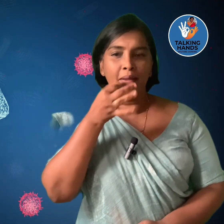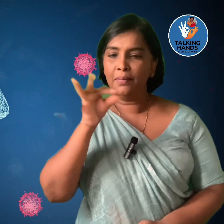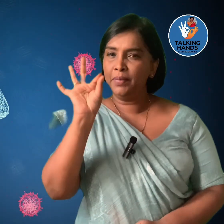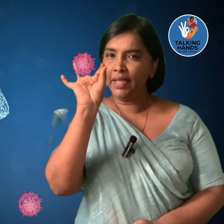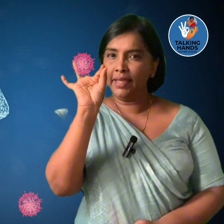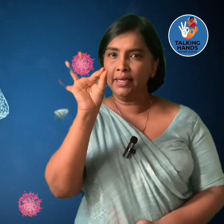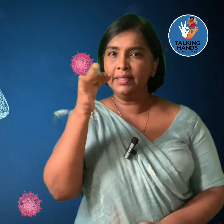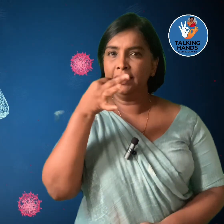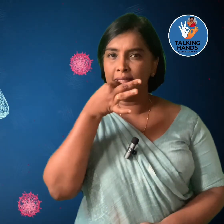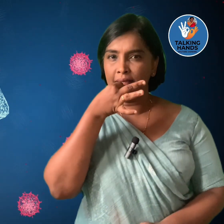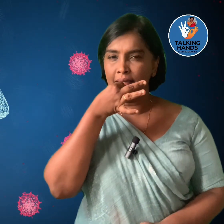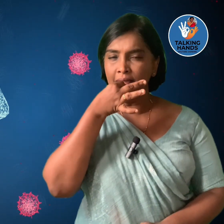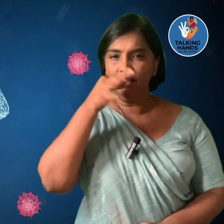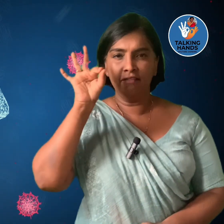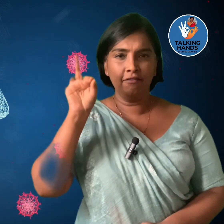මේ ඇඟිලි තියලා